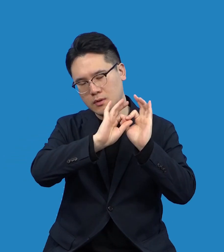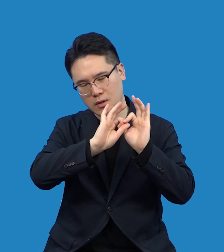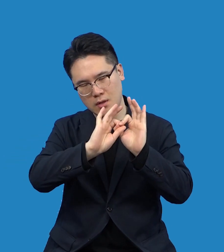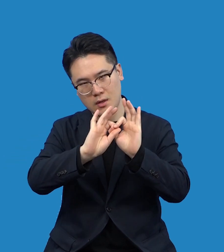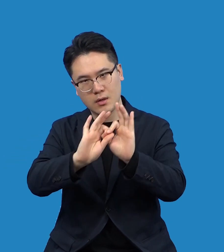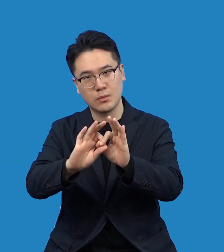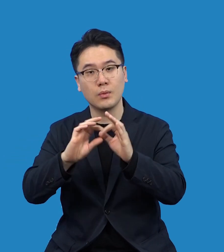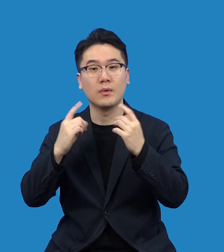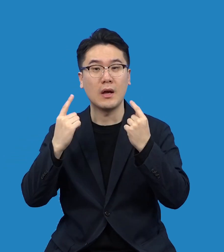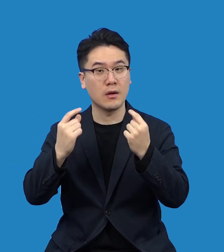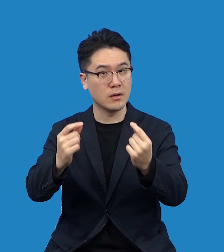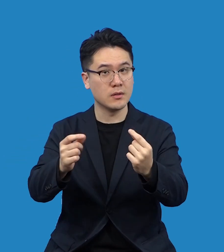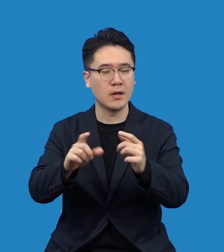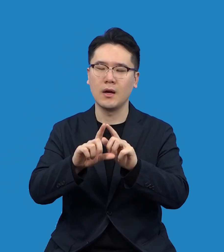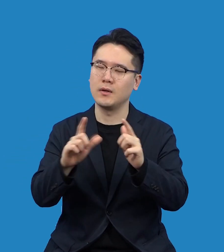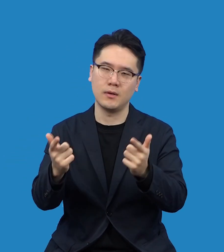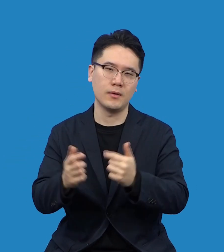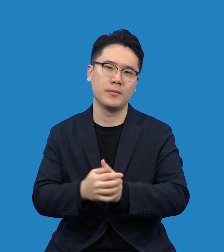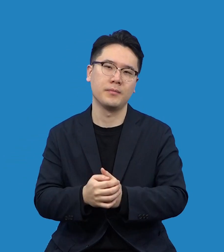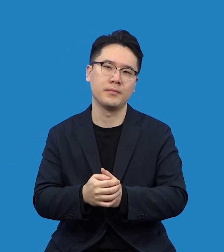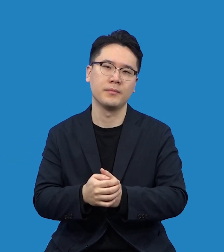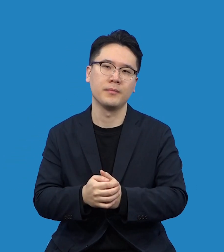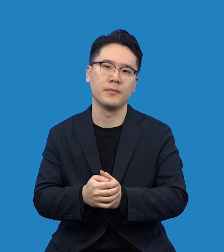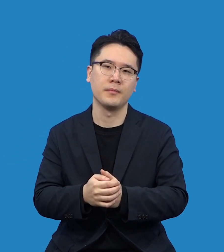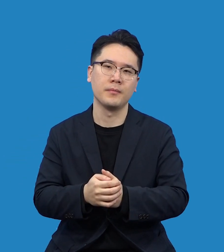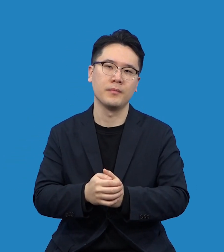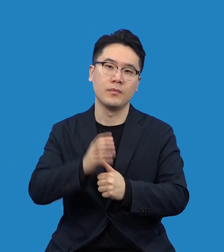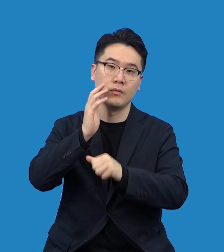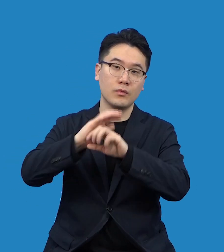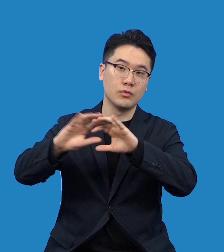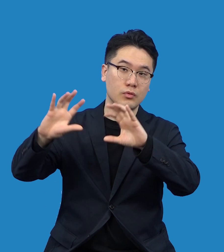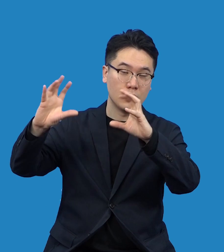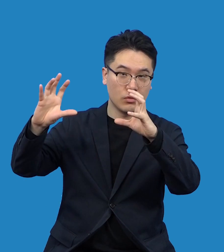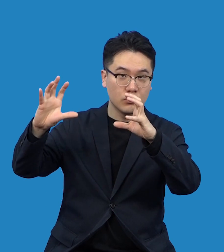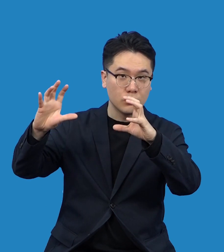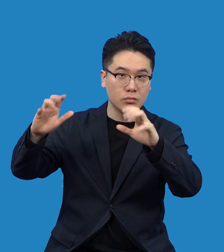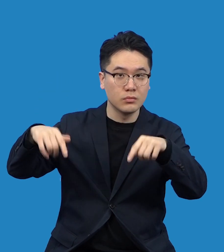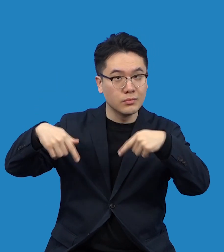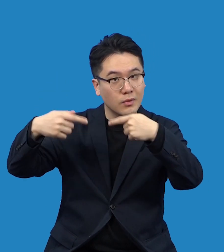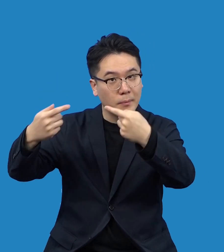땅의 가족관계, 족보 다 사라집니다.